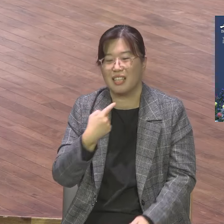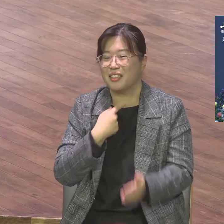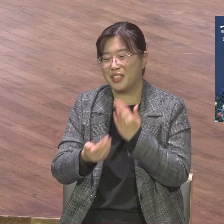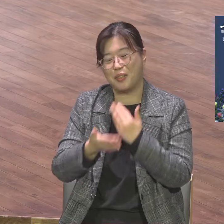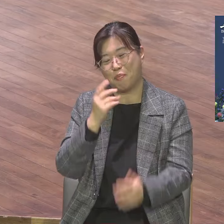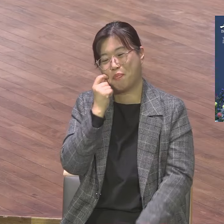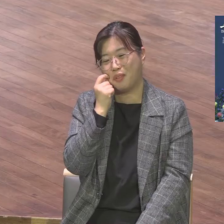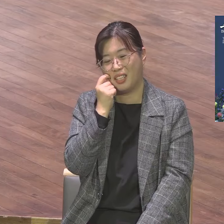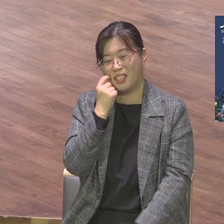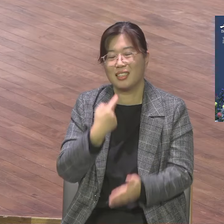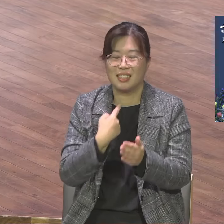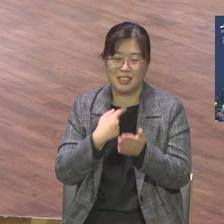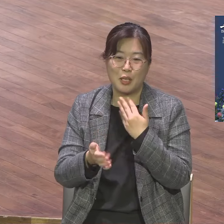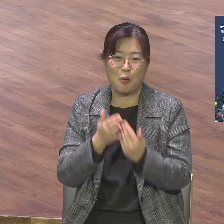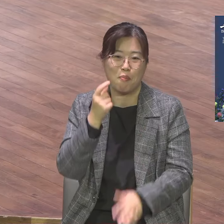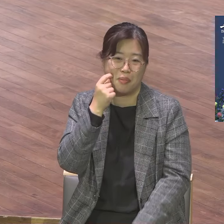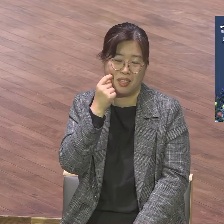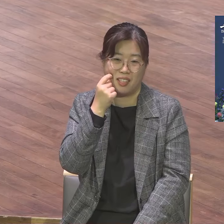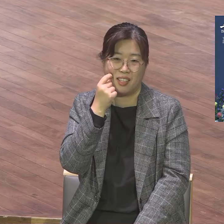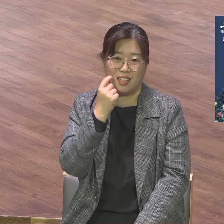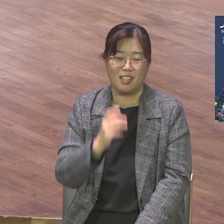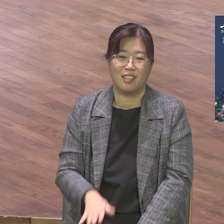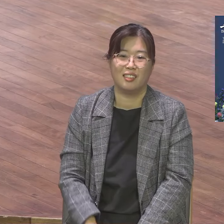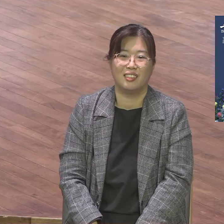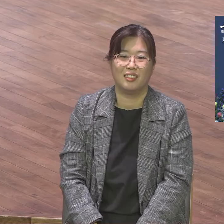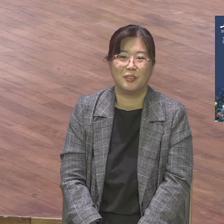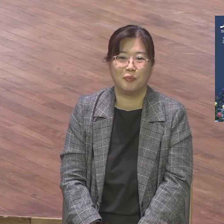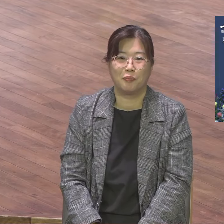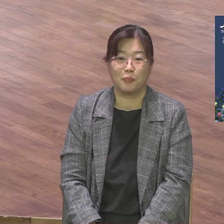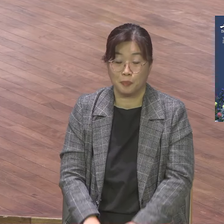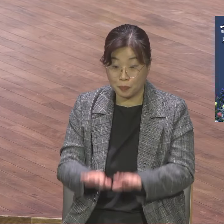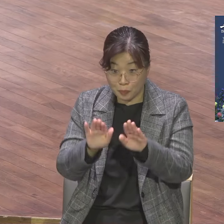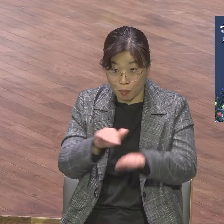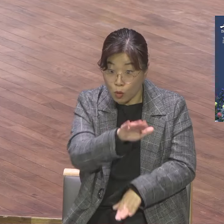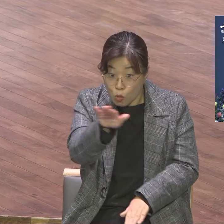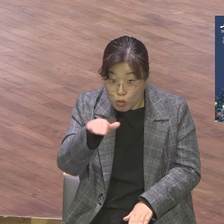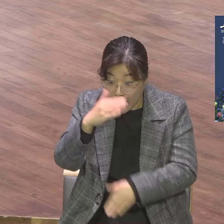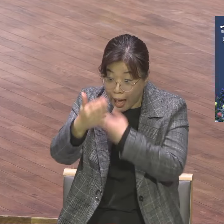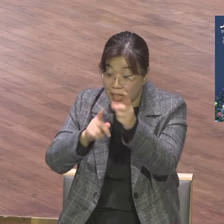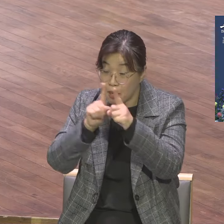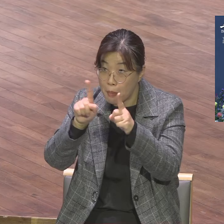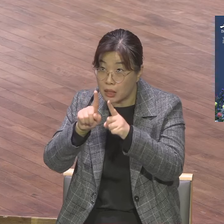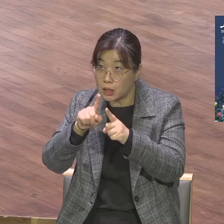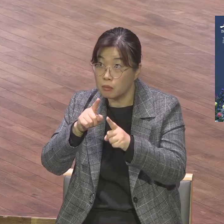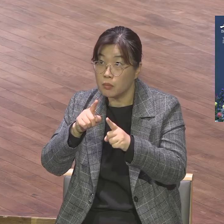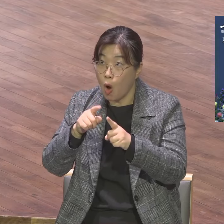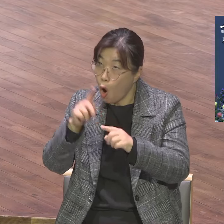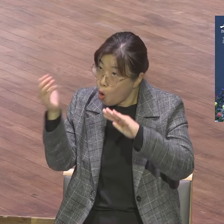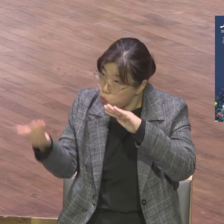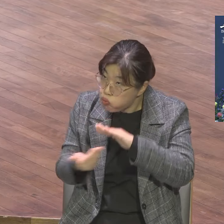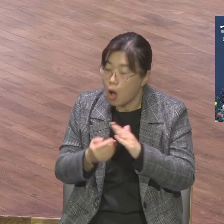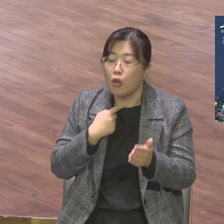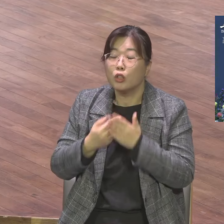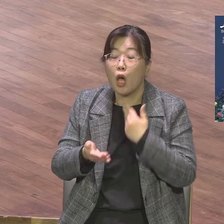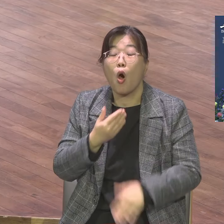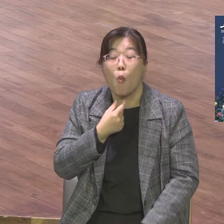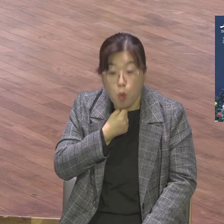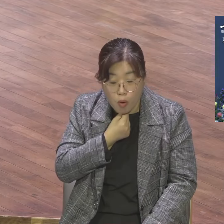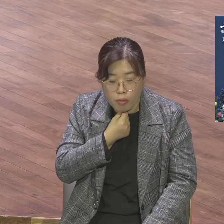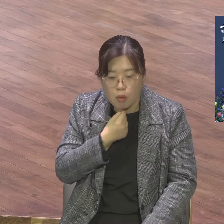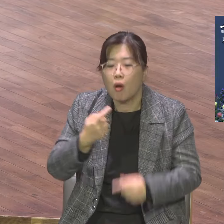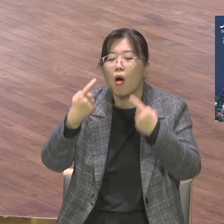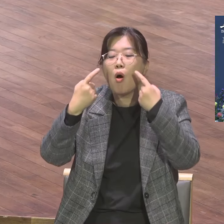삶은 다른 데 있는 것이 아니라 영적 확신의 삶을 사는 데 있어요. 확신을 가지세요. 뭐 그리